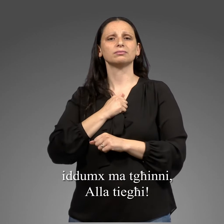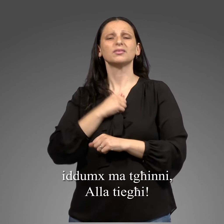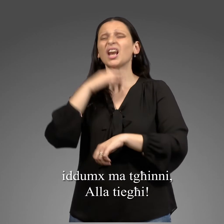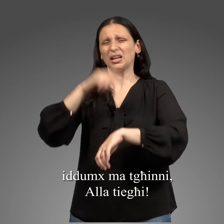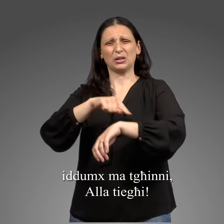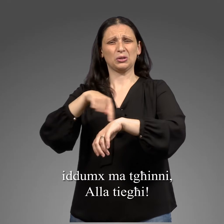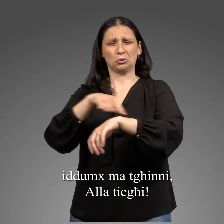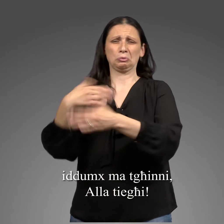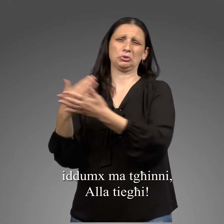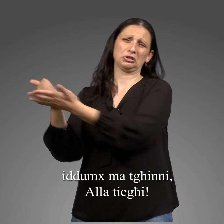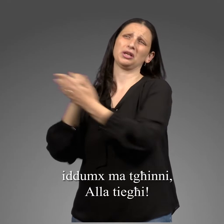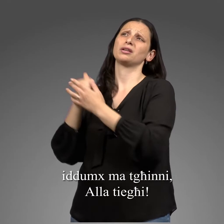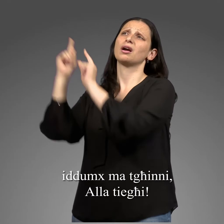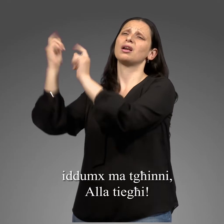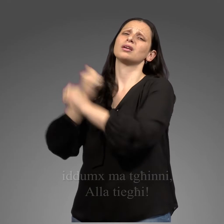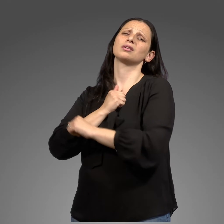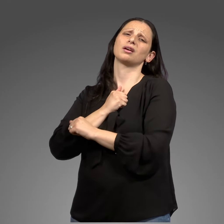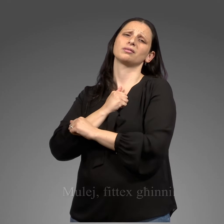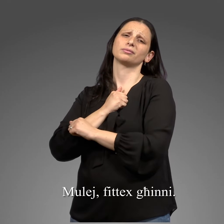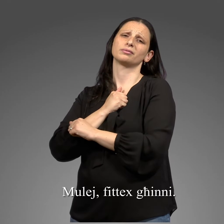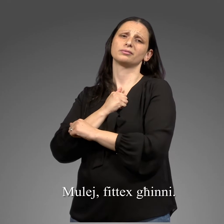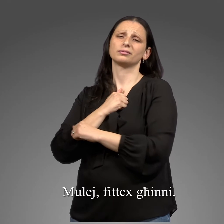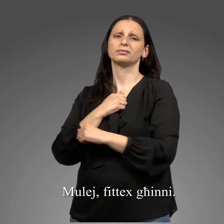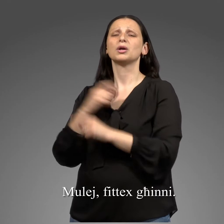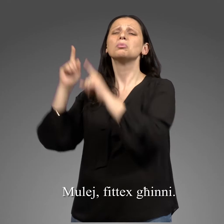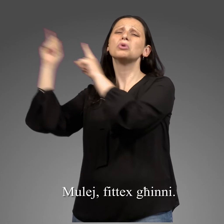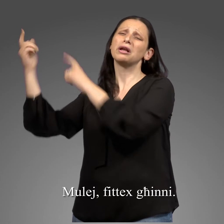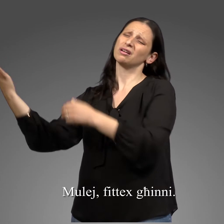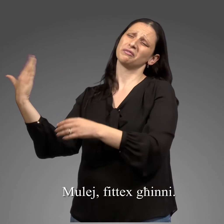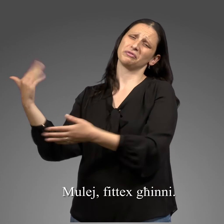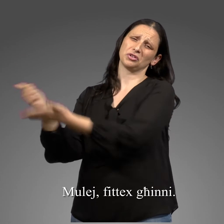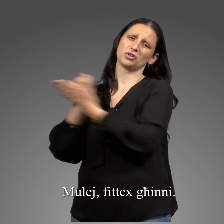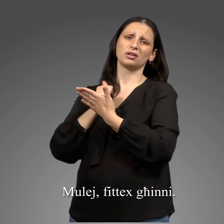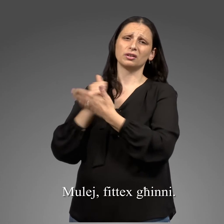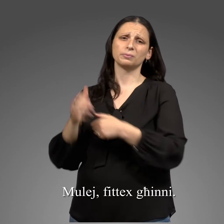matajni għalla tiħi muliħ fit-tashanni